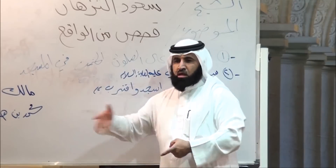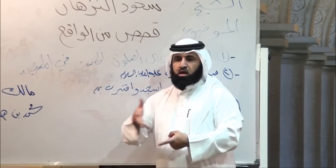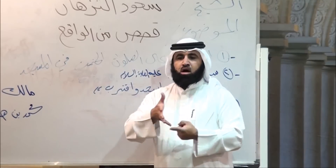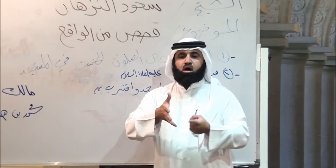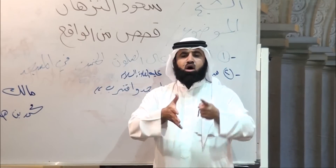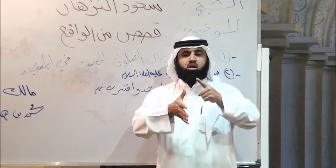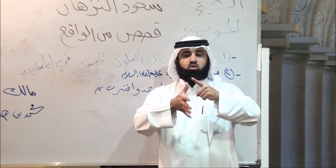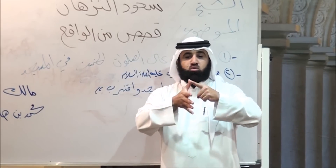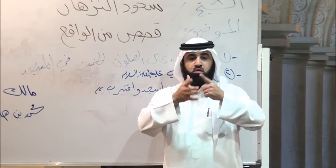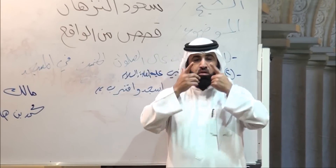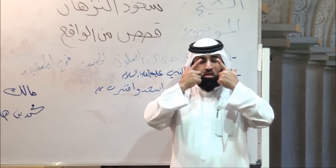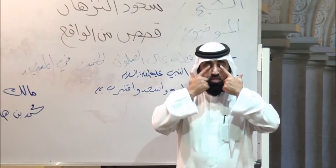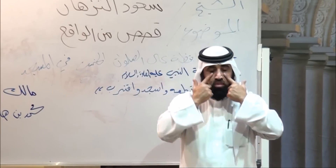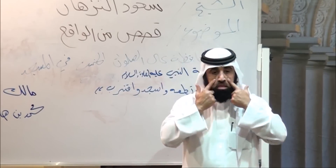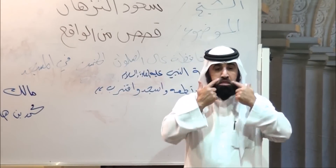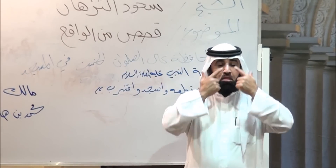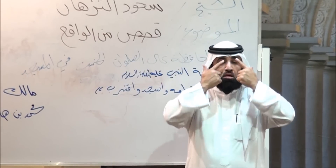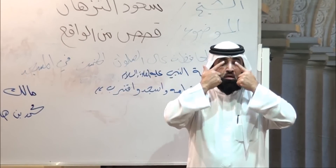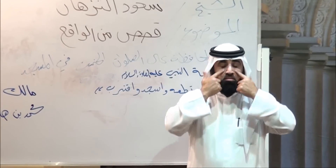واشتد بكاؤه.